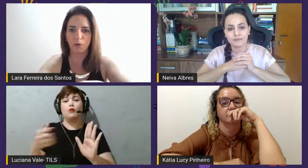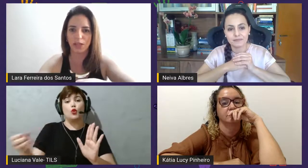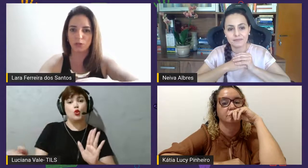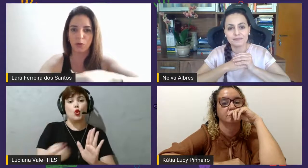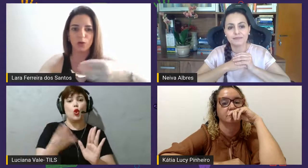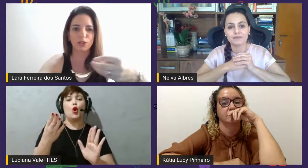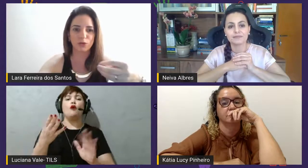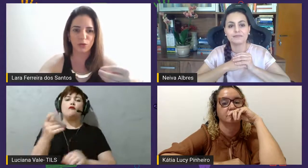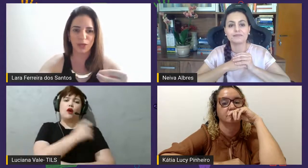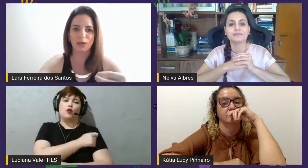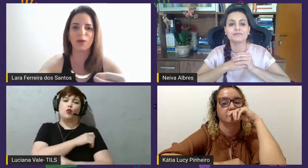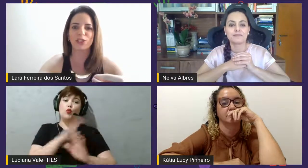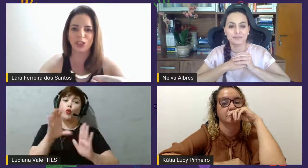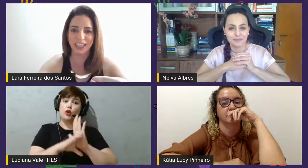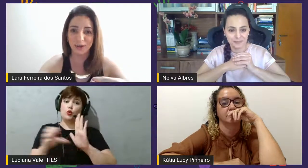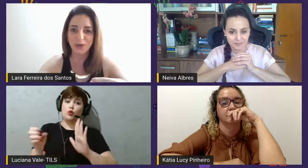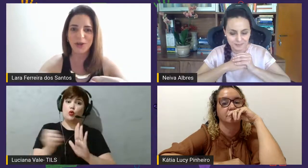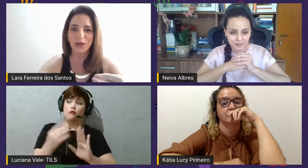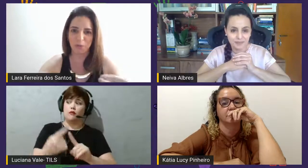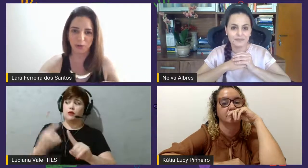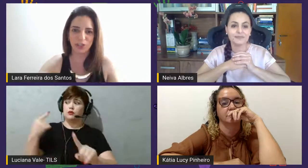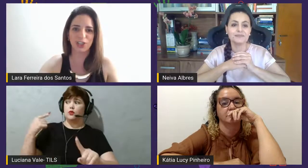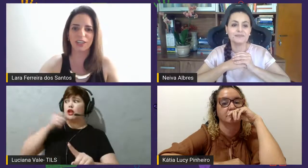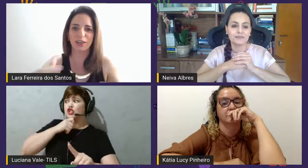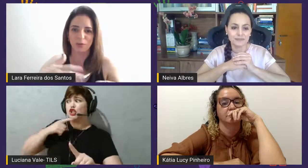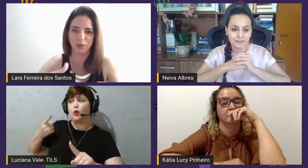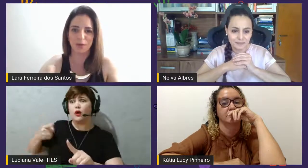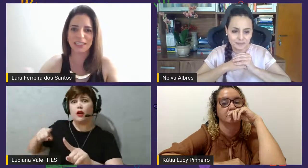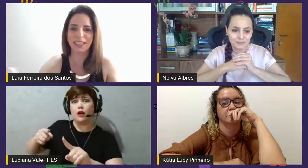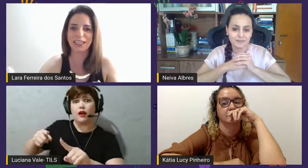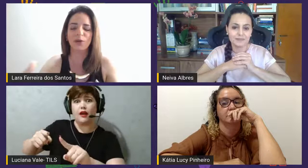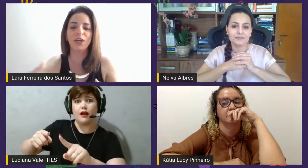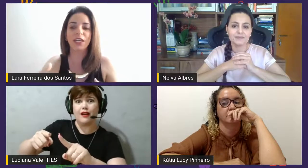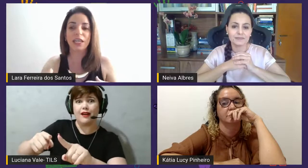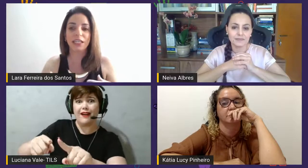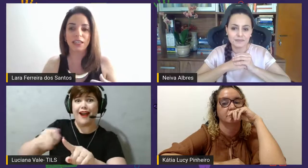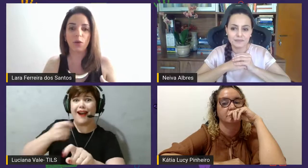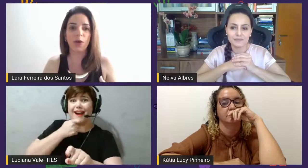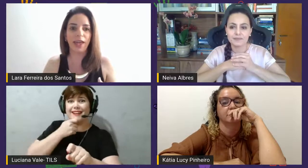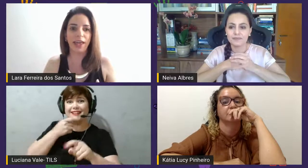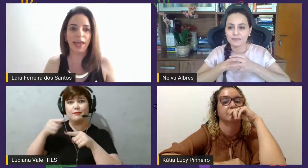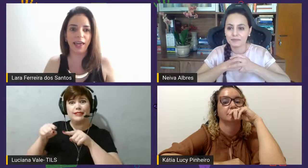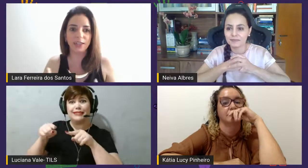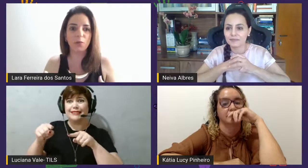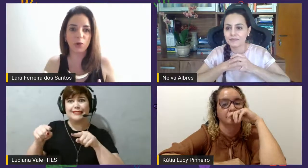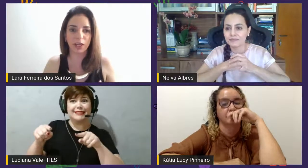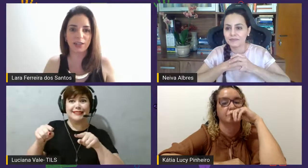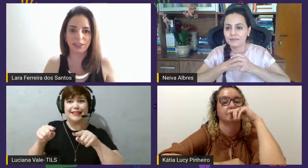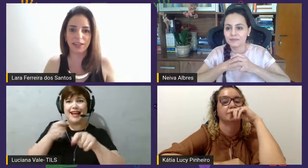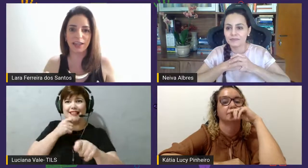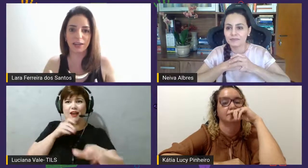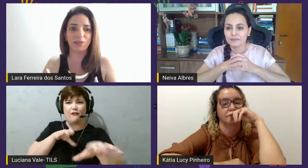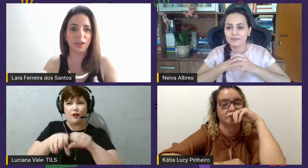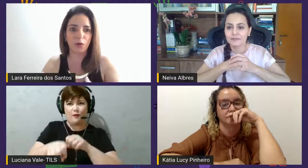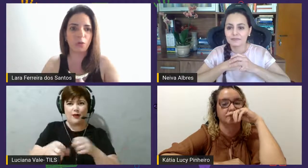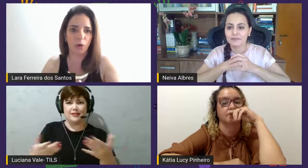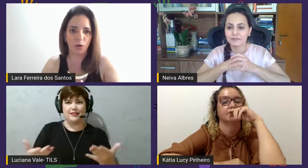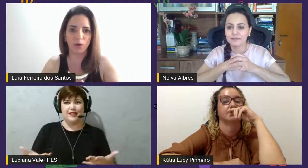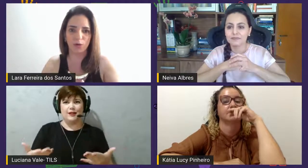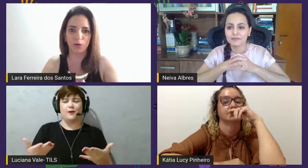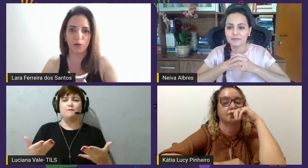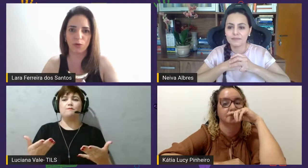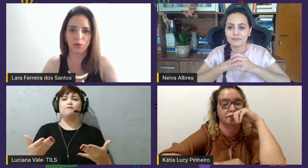novo, dando conta do currículo antigo, para os que já estão em formação. Então, essa burocracia atravanca